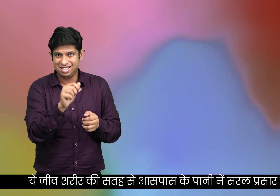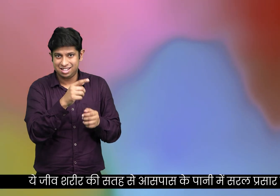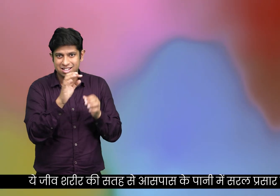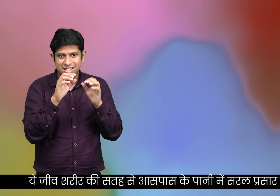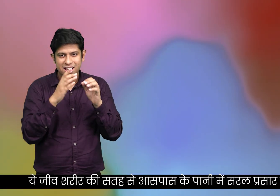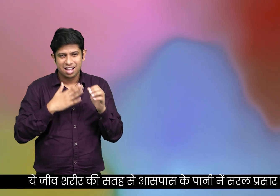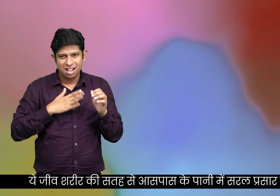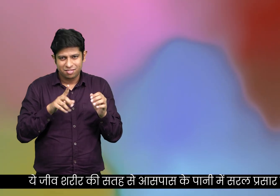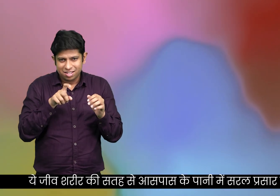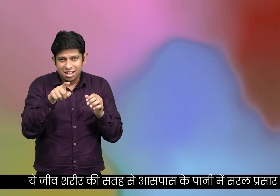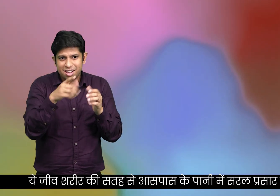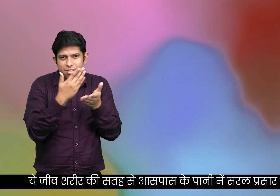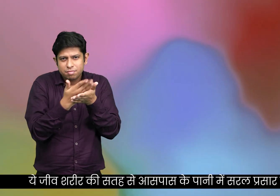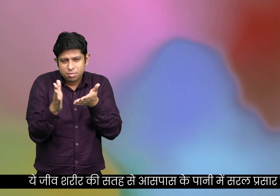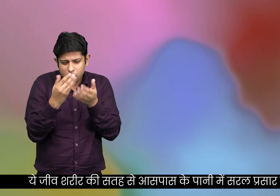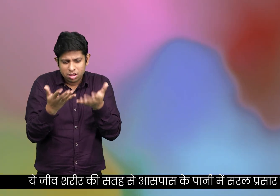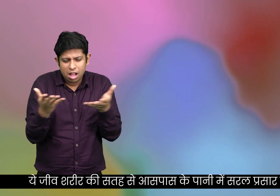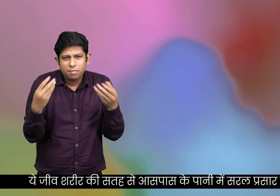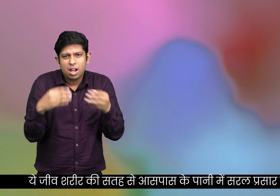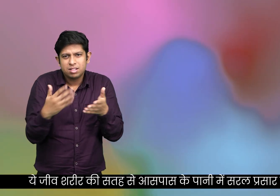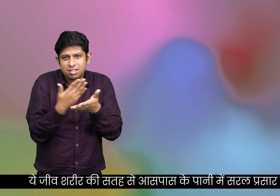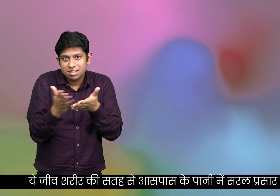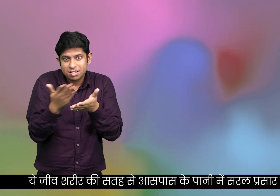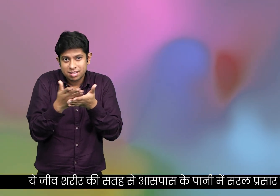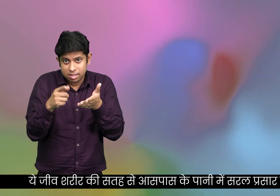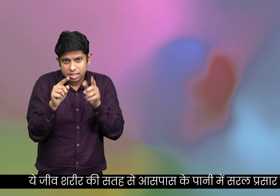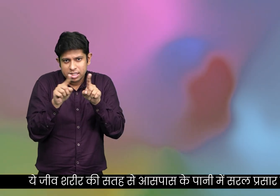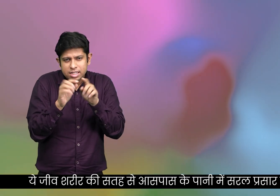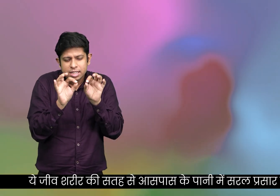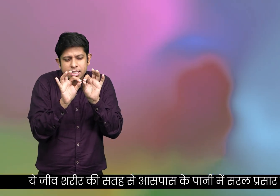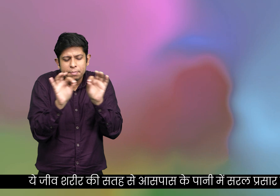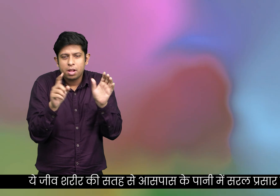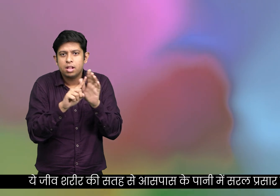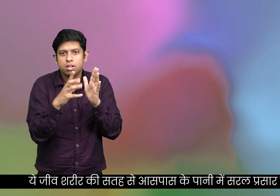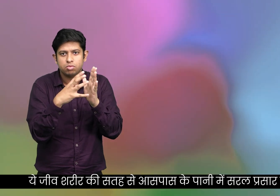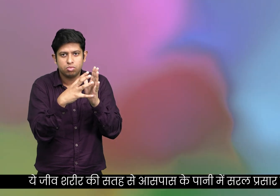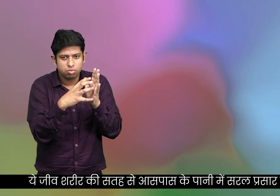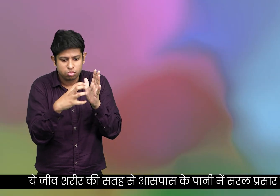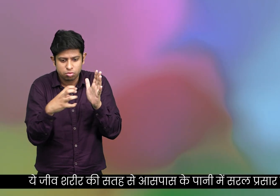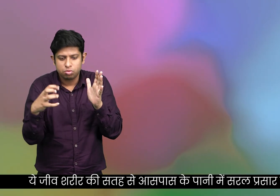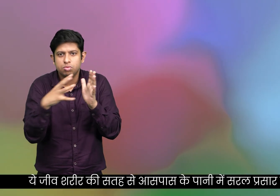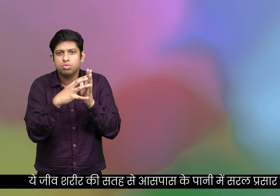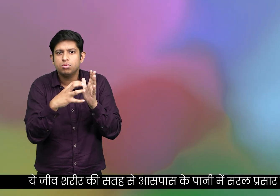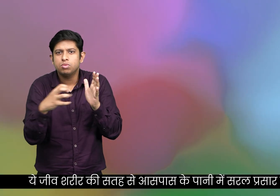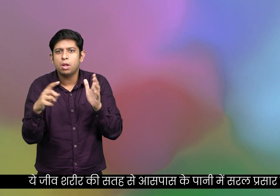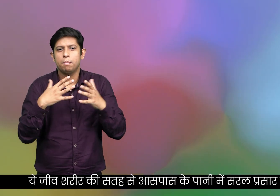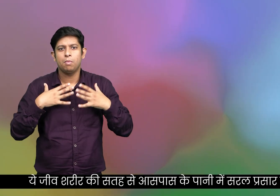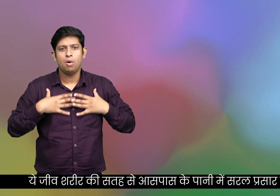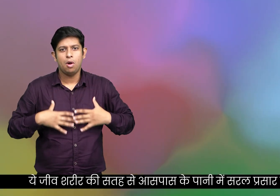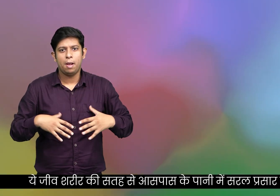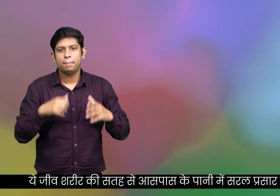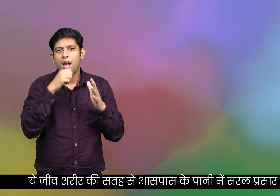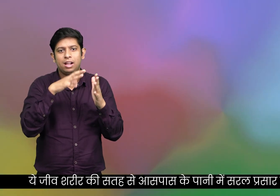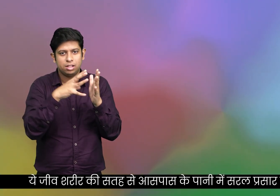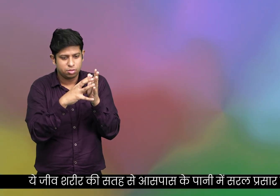शरीर की सतह से आसपास के पानी में सरल प्रसार द्वारा